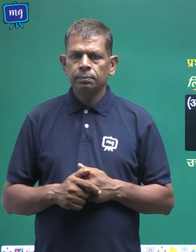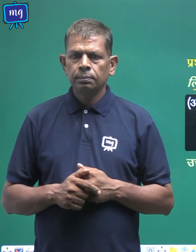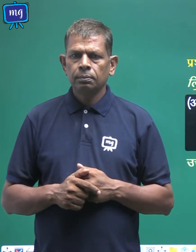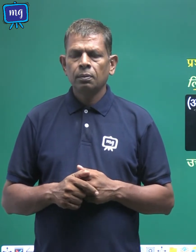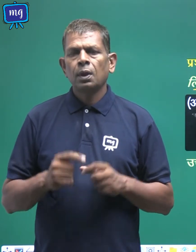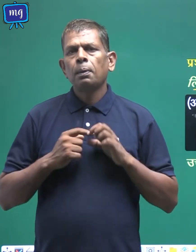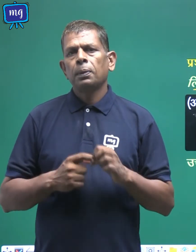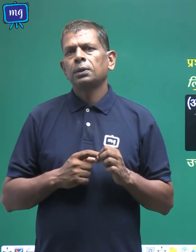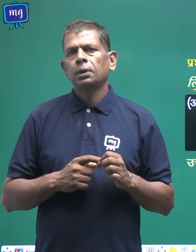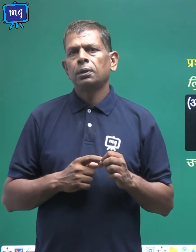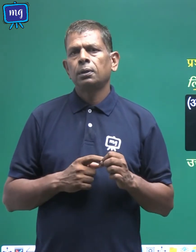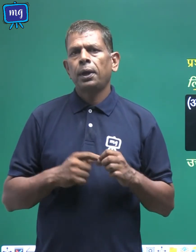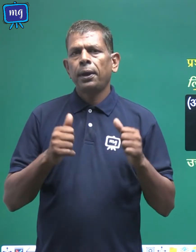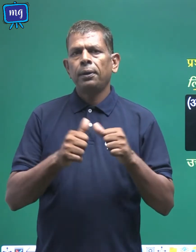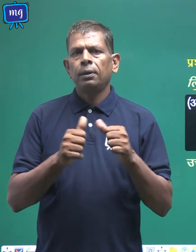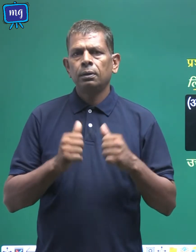प्रश्न अ,